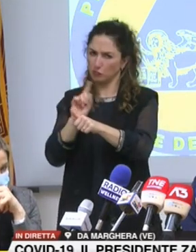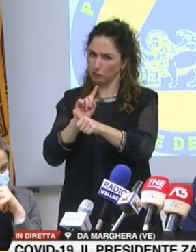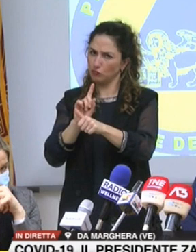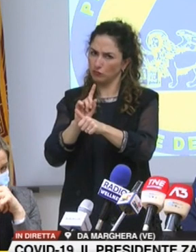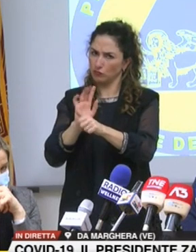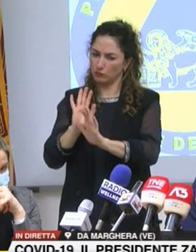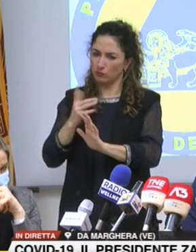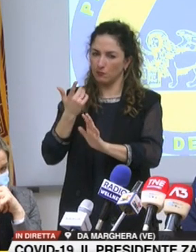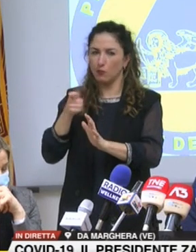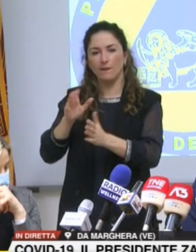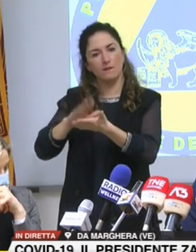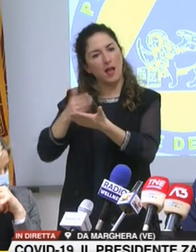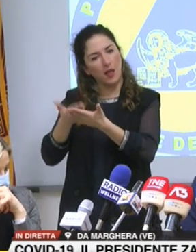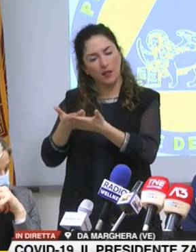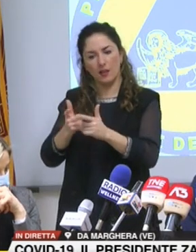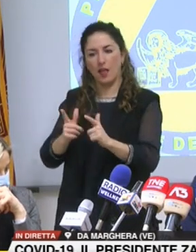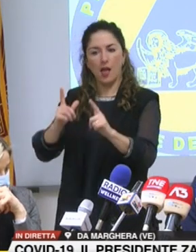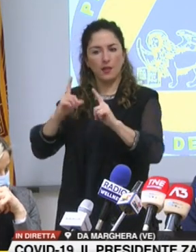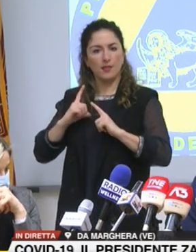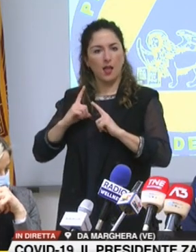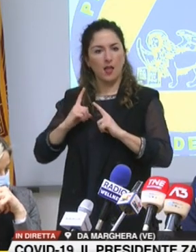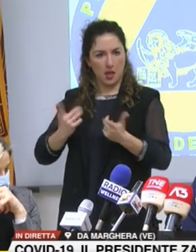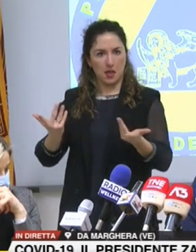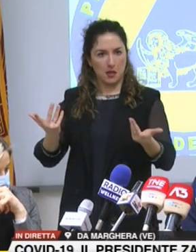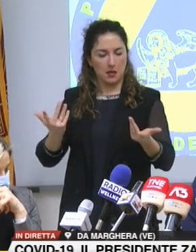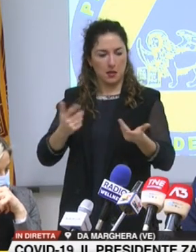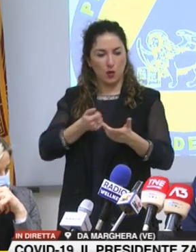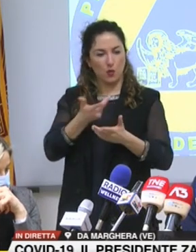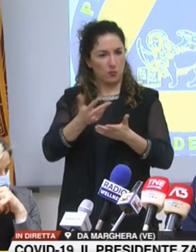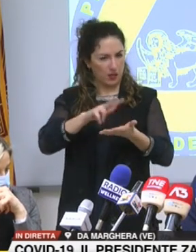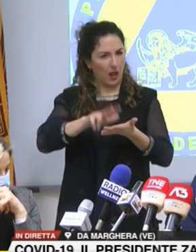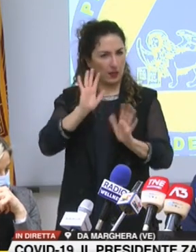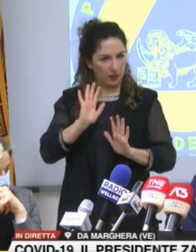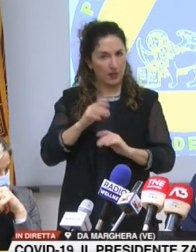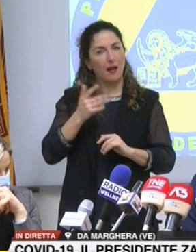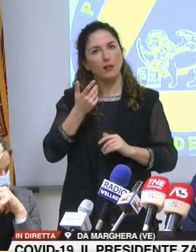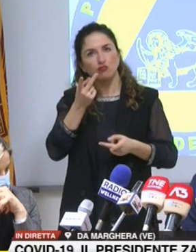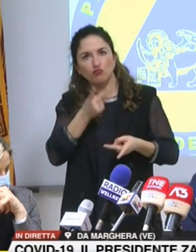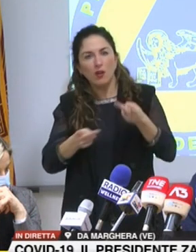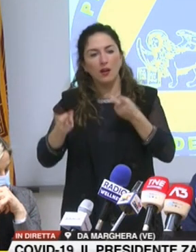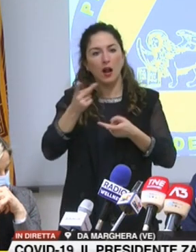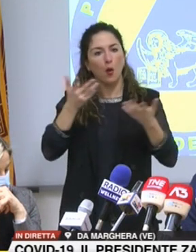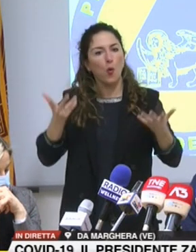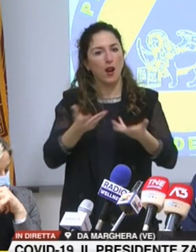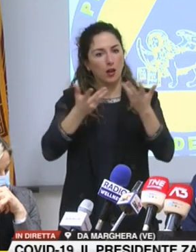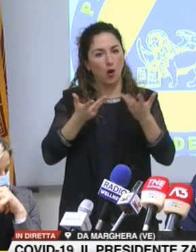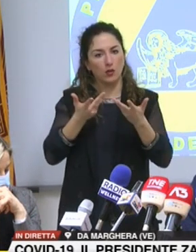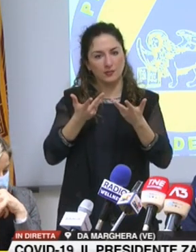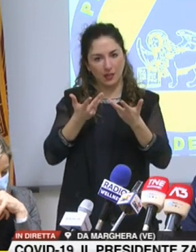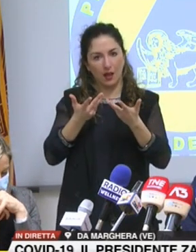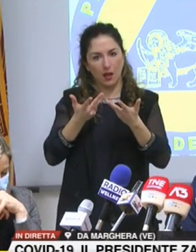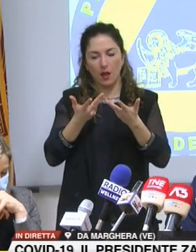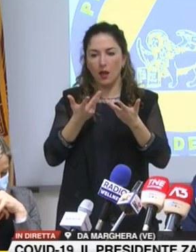permesso e ci permette di fare e di garantire i numeri che ho detto prima, ma che consenta probabilmente di integrare